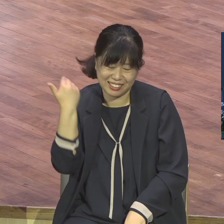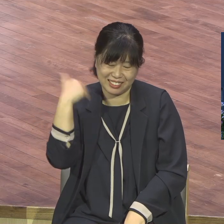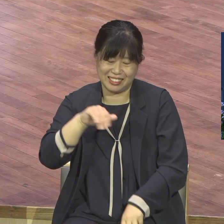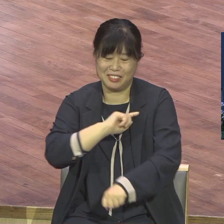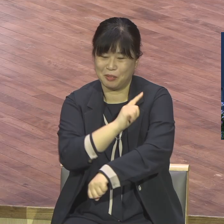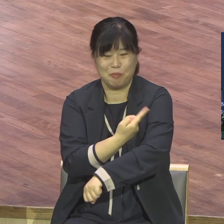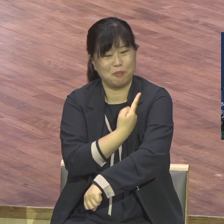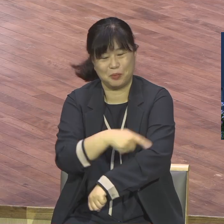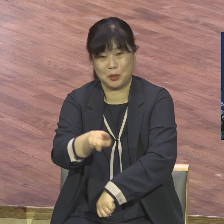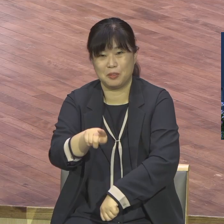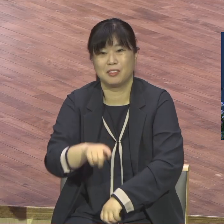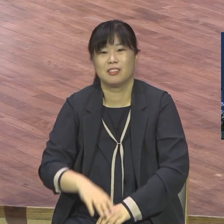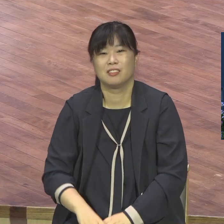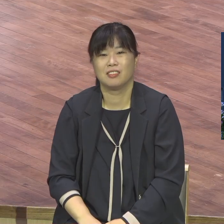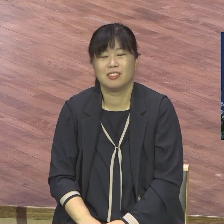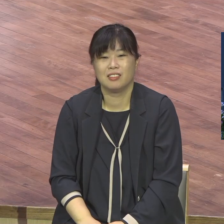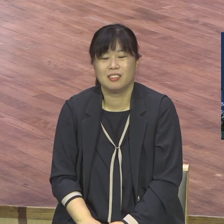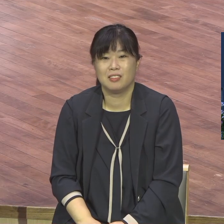성령의 능력을